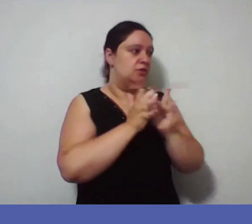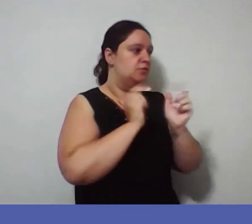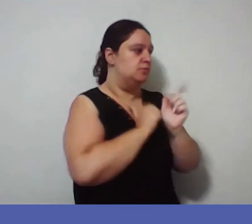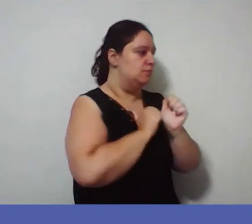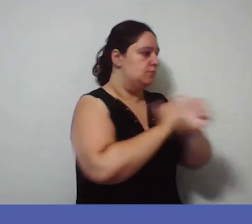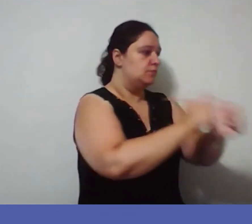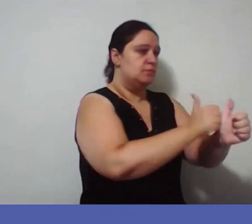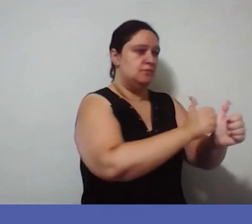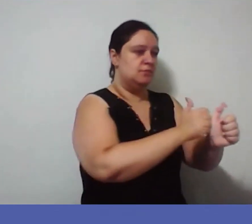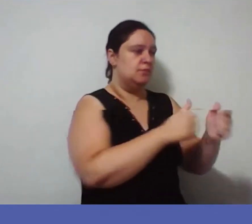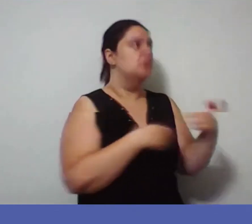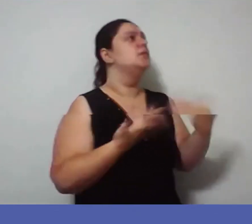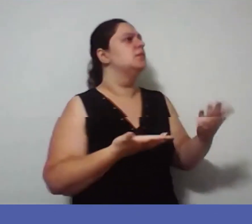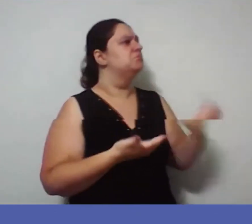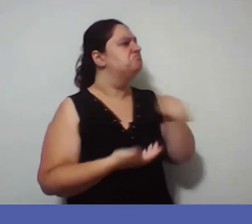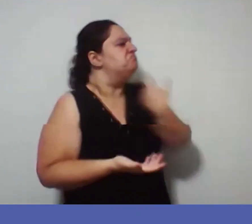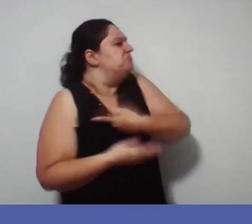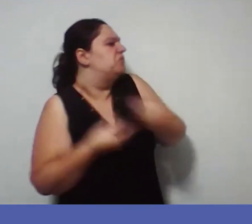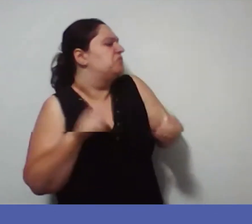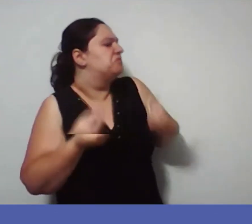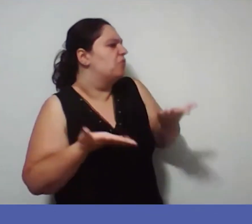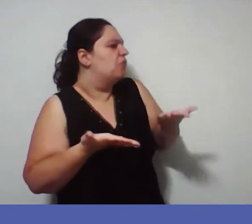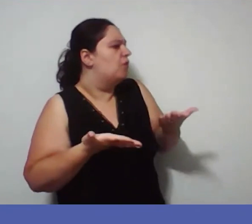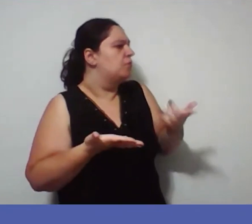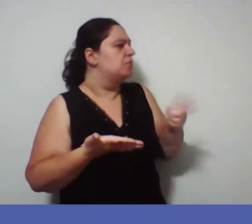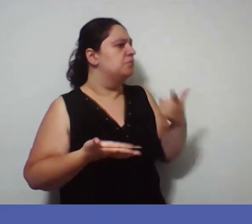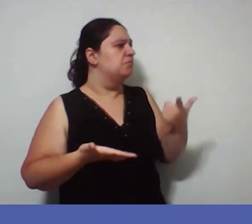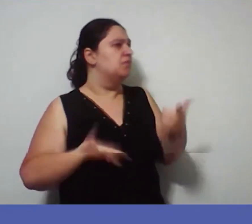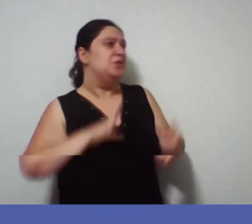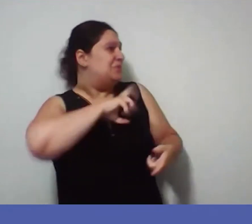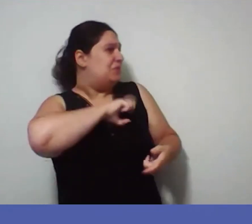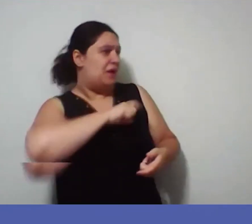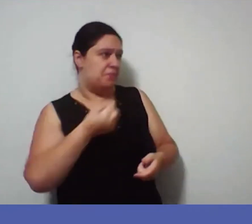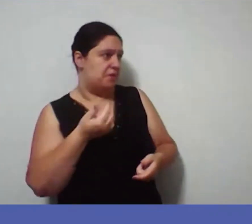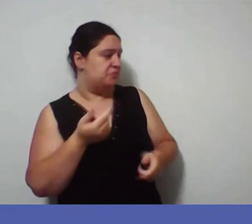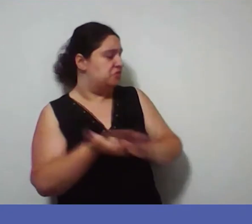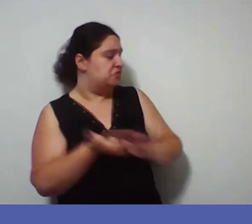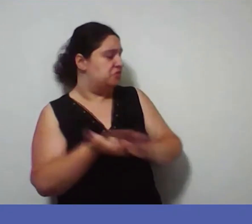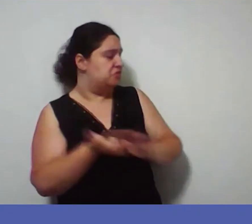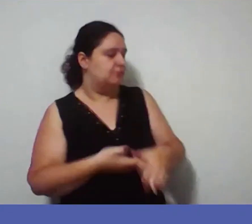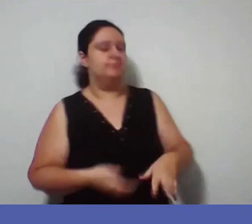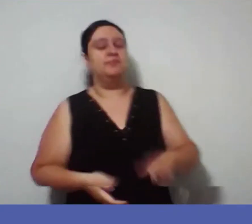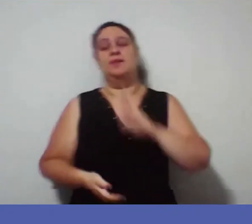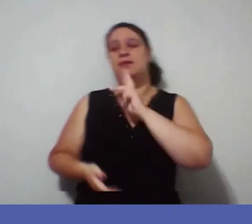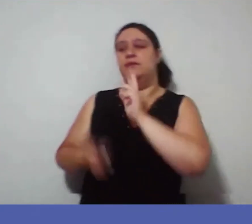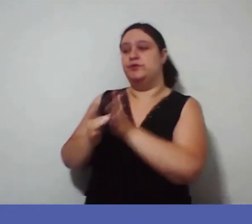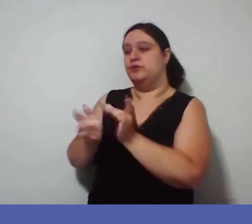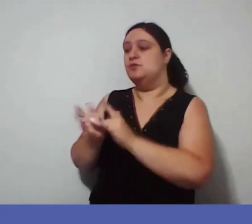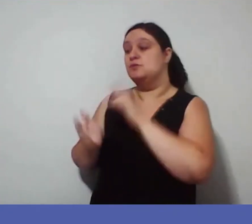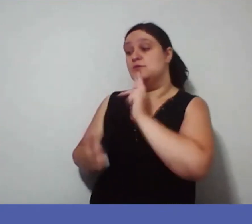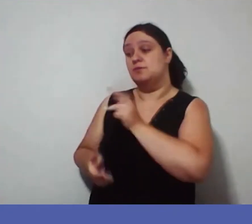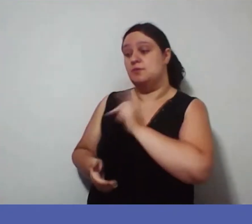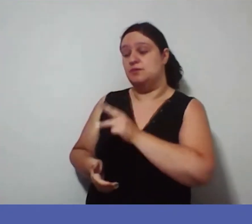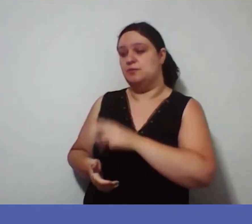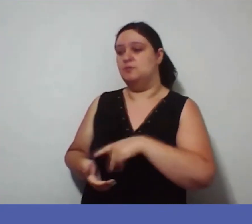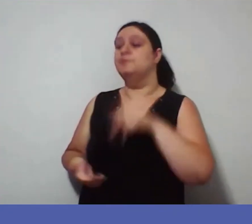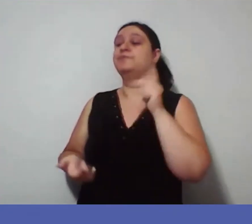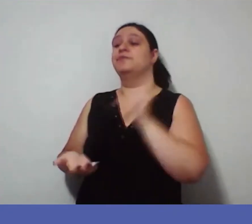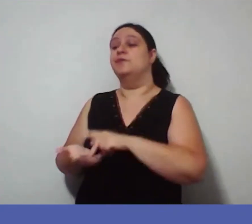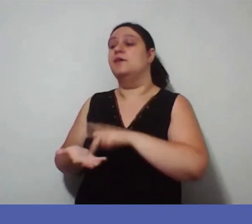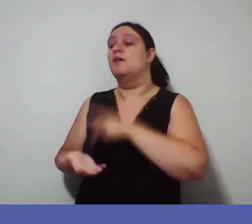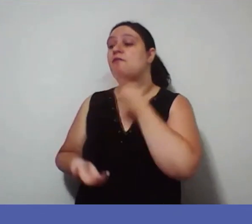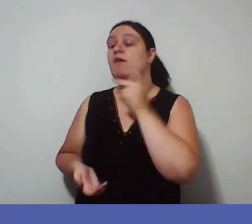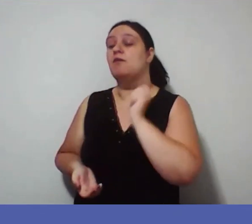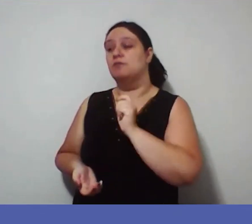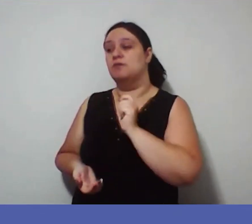nós? Não temos apego ao dinheiro. O Senhor falou, Jesus respondeu: em verdade vos digo que vós que